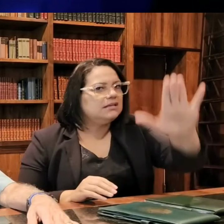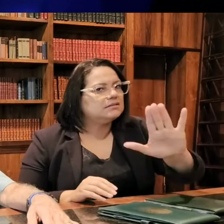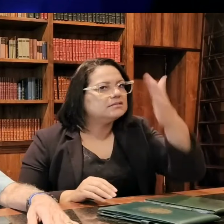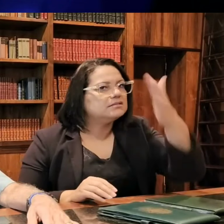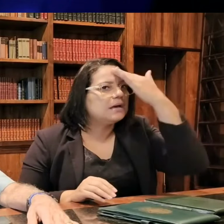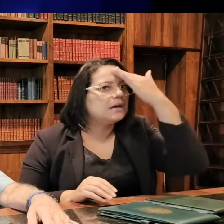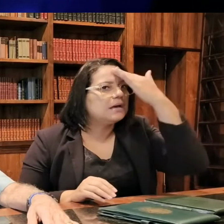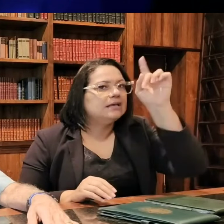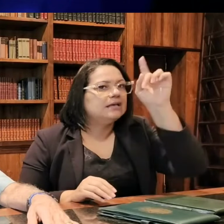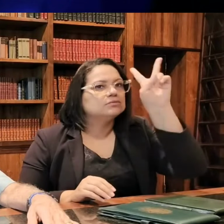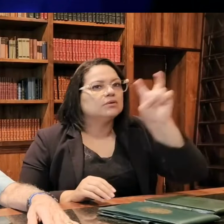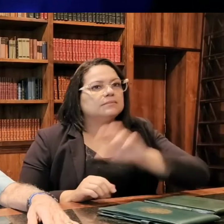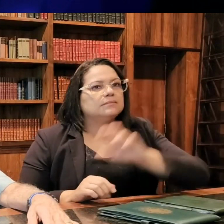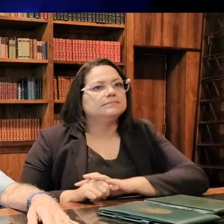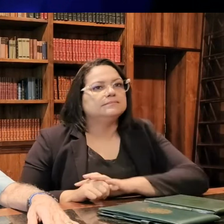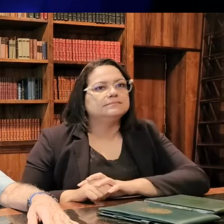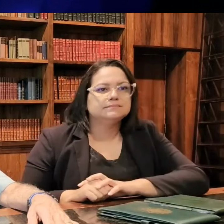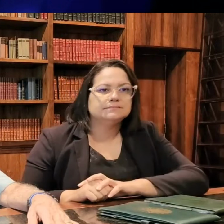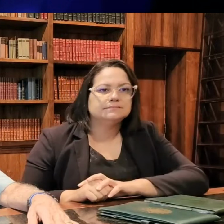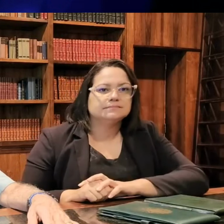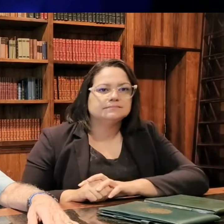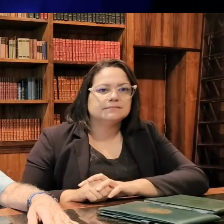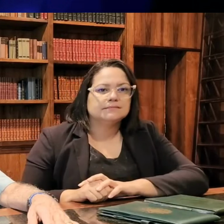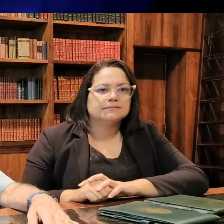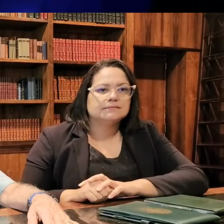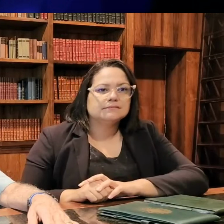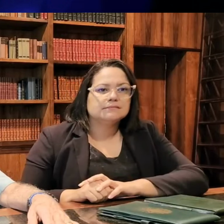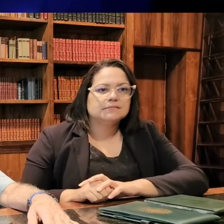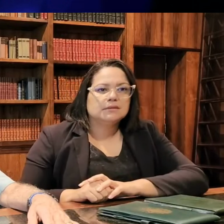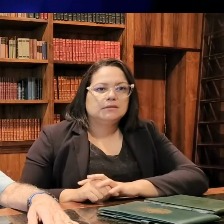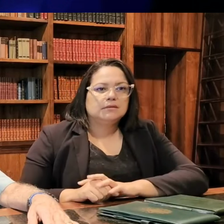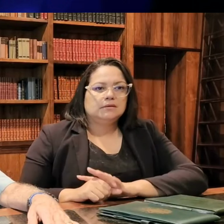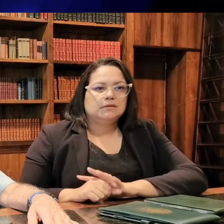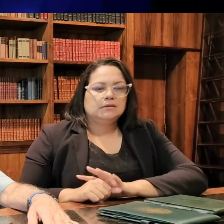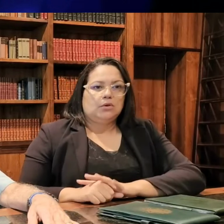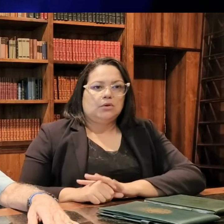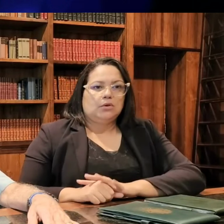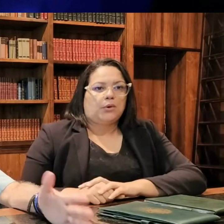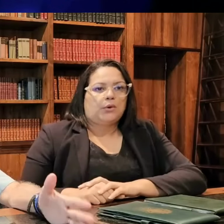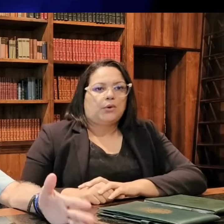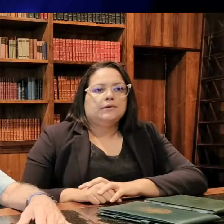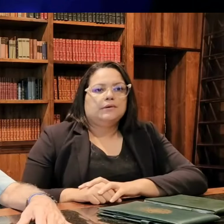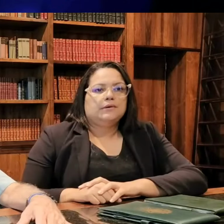ciências sociais, políticas e humanas, né?